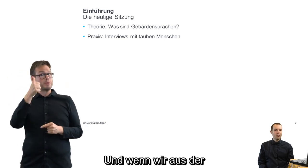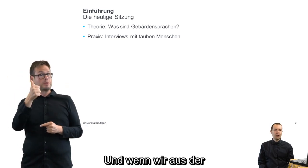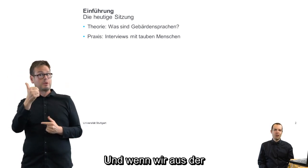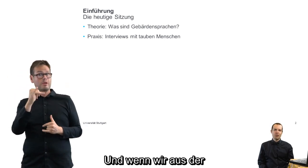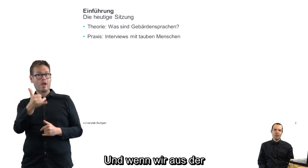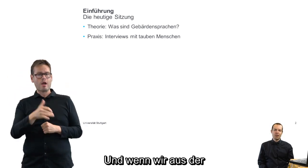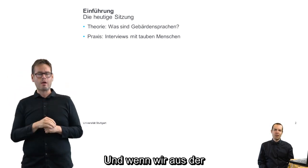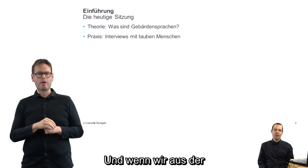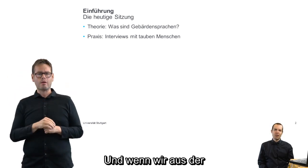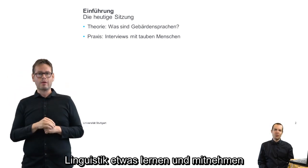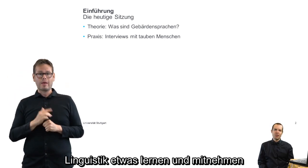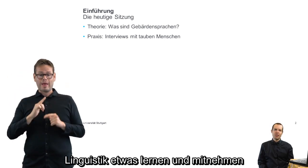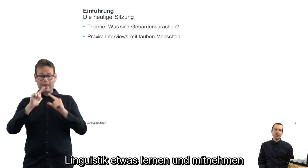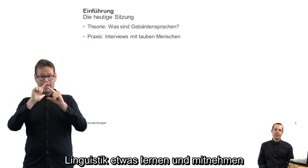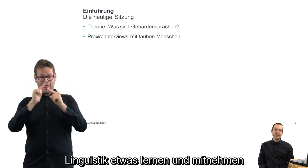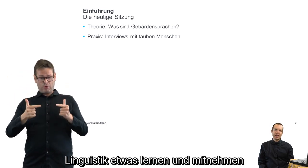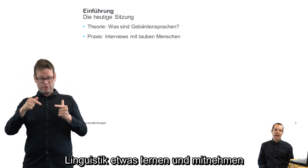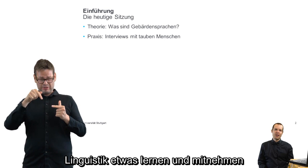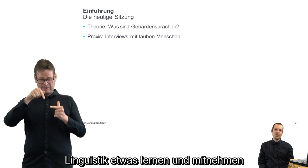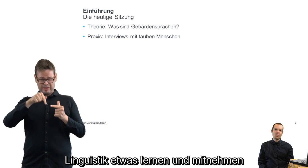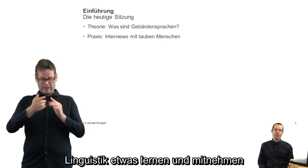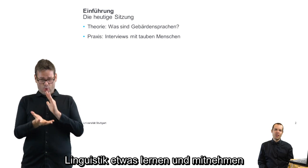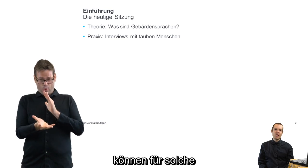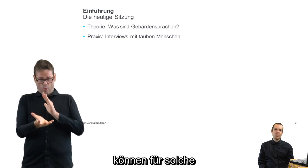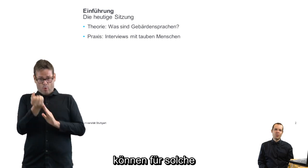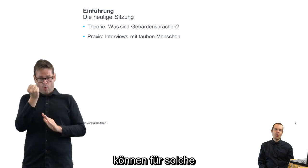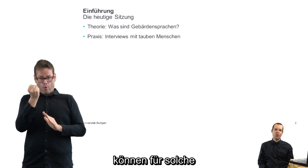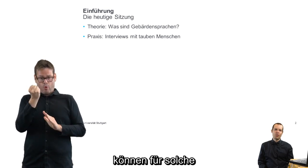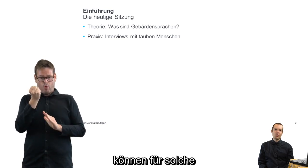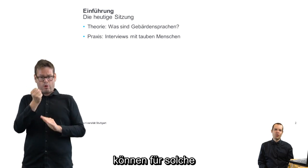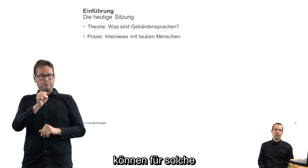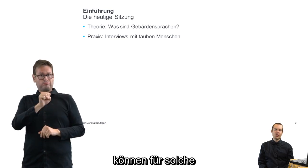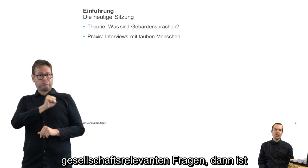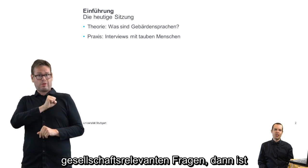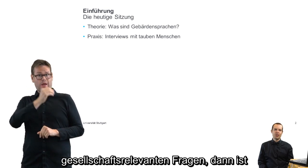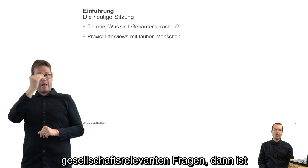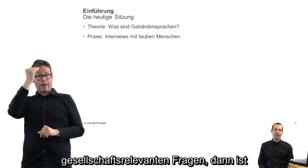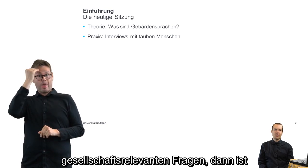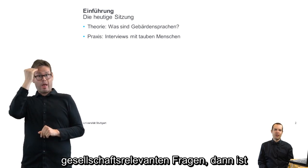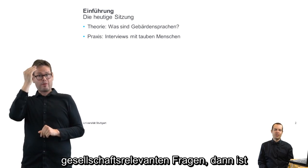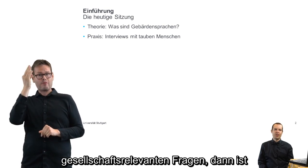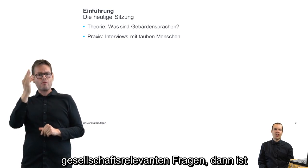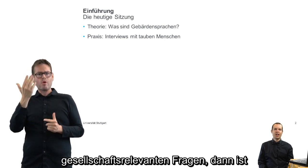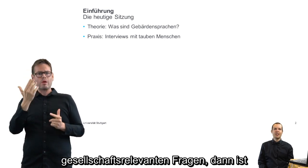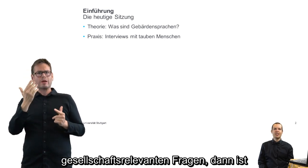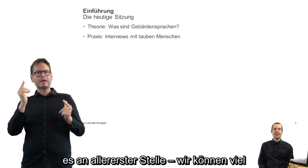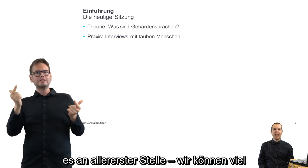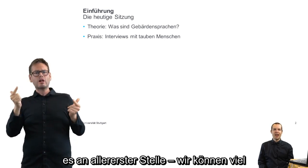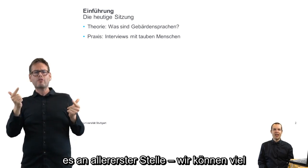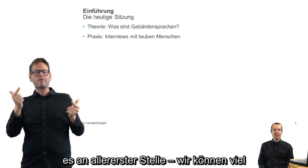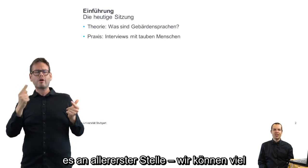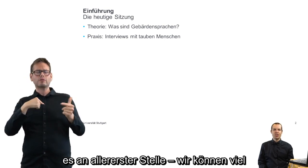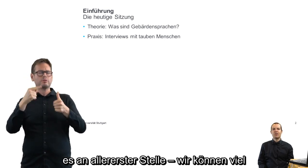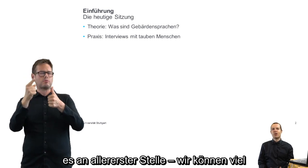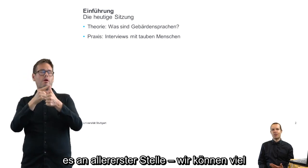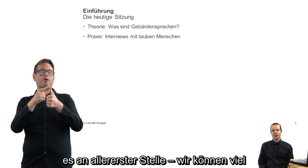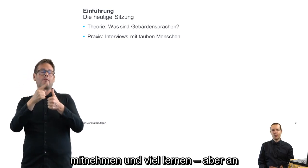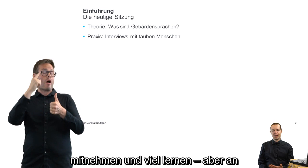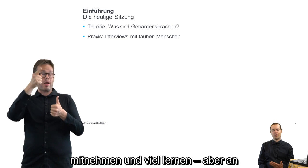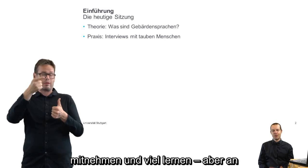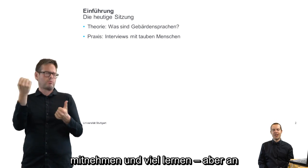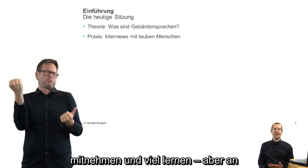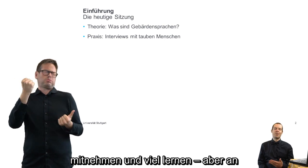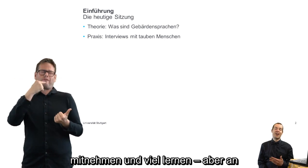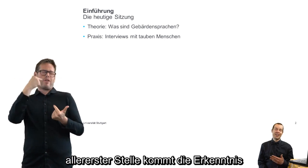Und wenn wir aus der Linguistik etwas lernen und mitnehmen können für solche gesellschaftsrelevanten Fragen, dann ist es an allererster Stelle, wir können